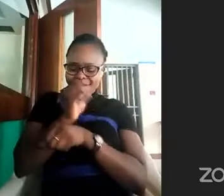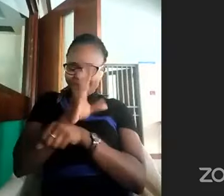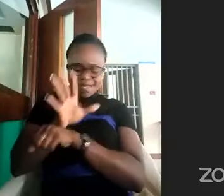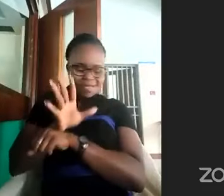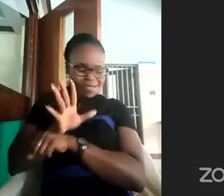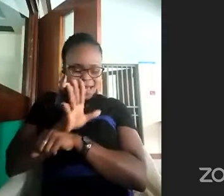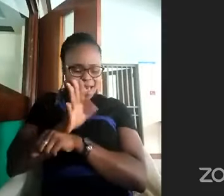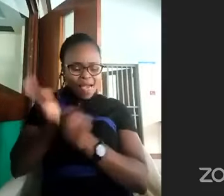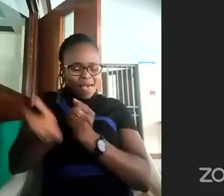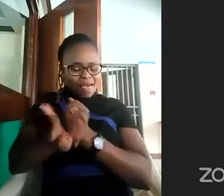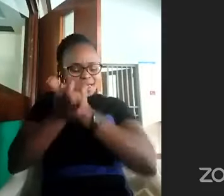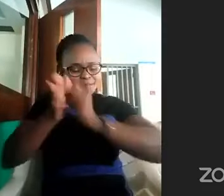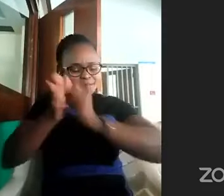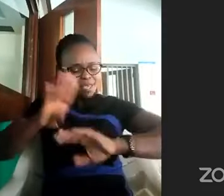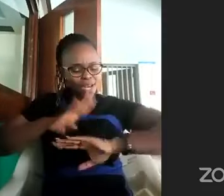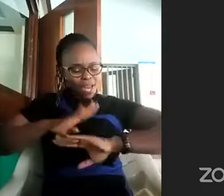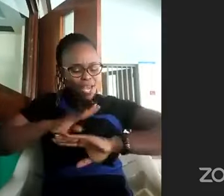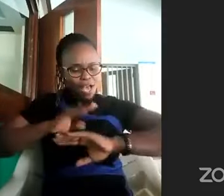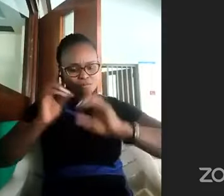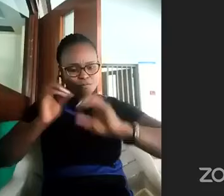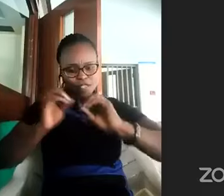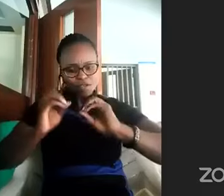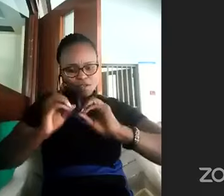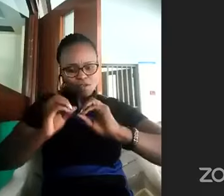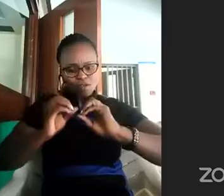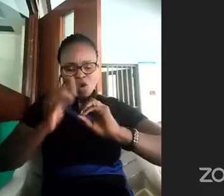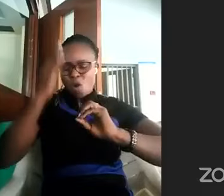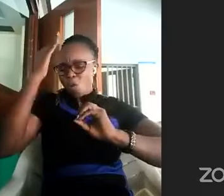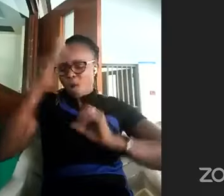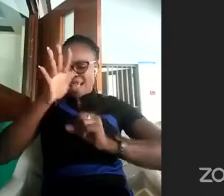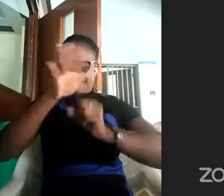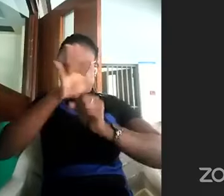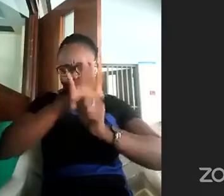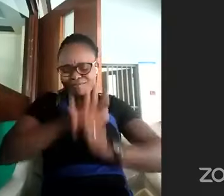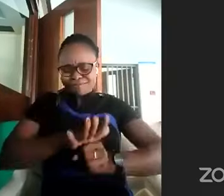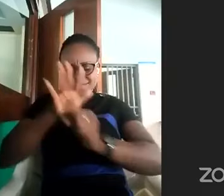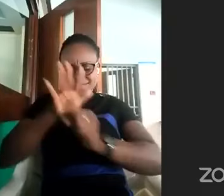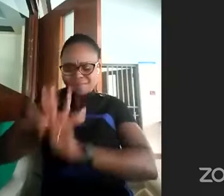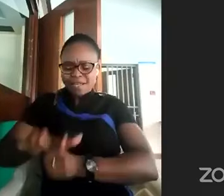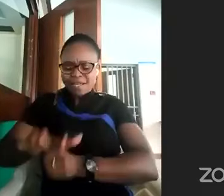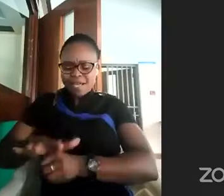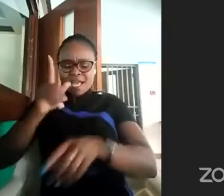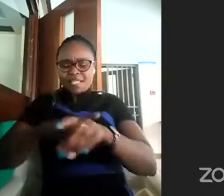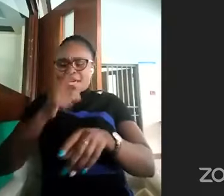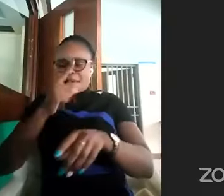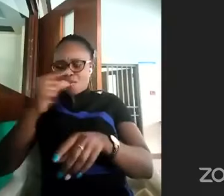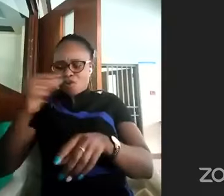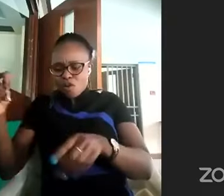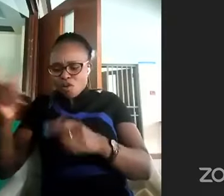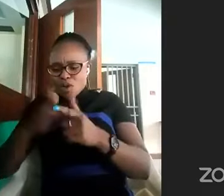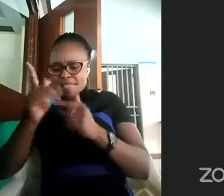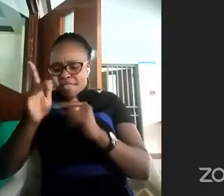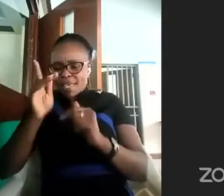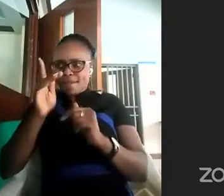wanadiscriminatiwa kutoka kwa jamii mpaka kwa madaktari. Alafu ile kitu kubwa sana, serikali inatufanyia makosa. Message yenye